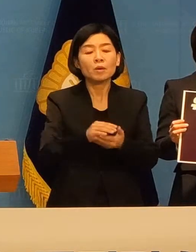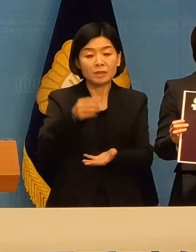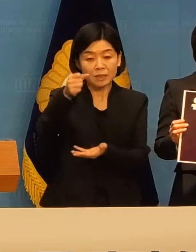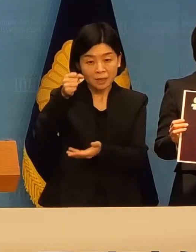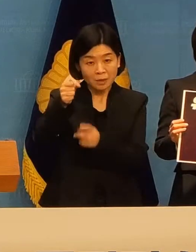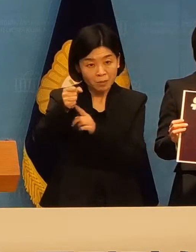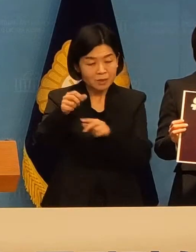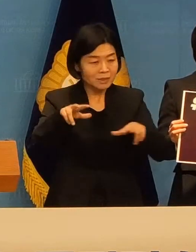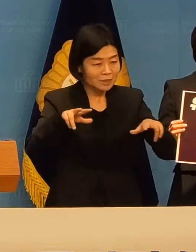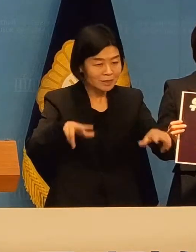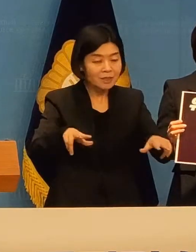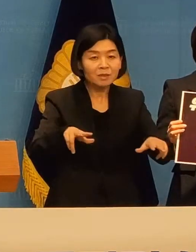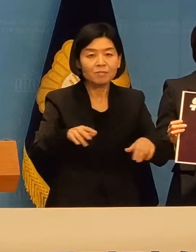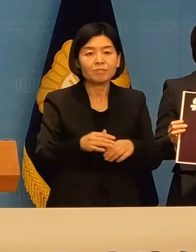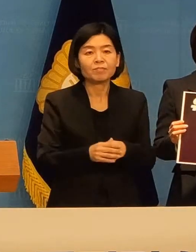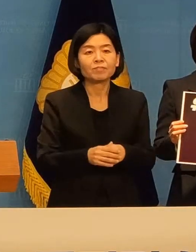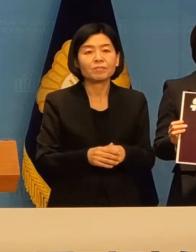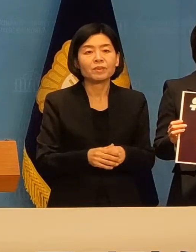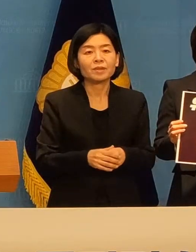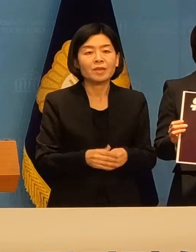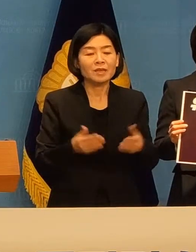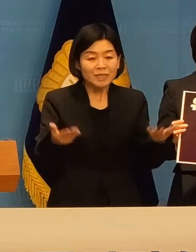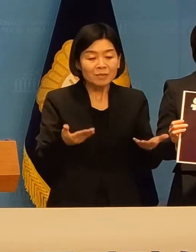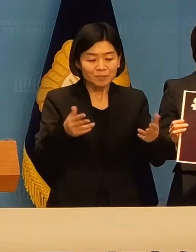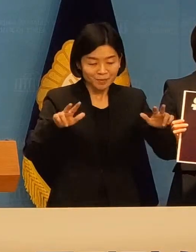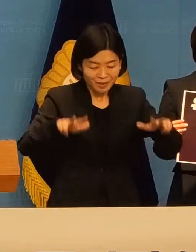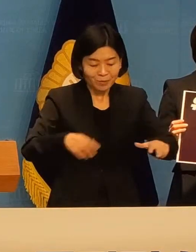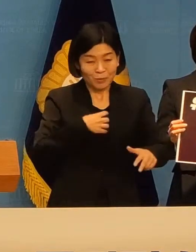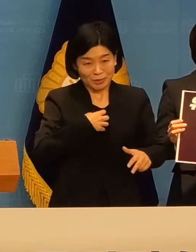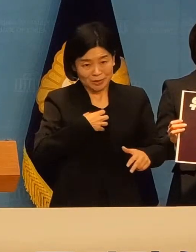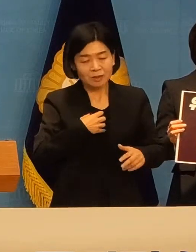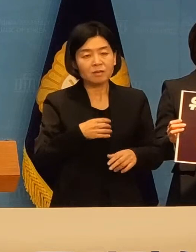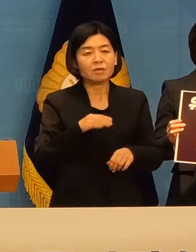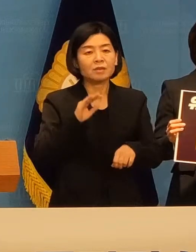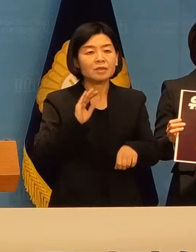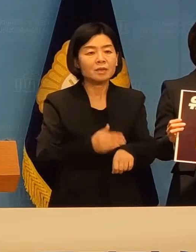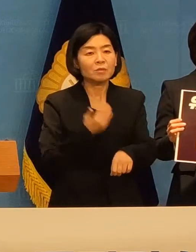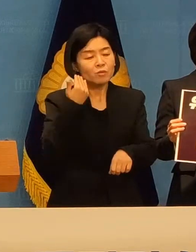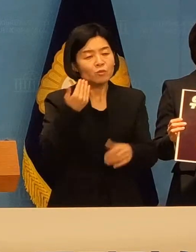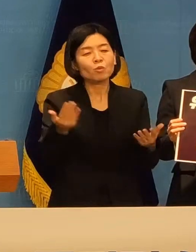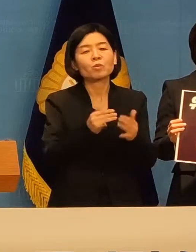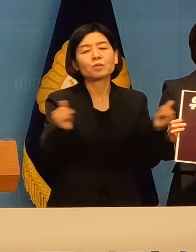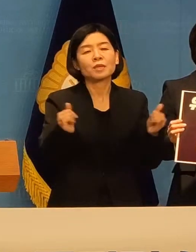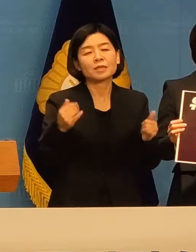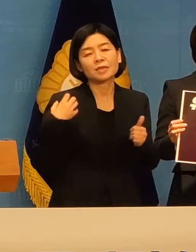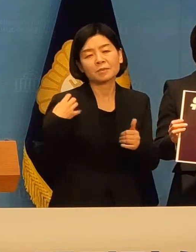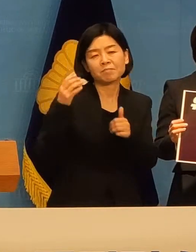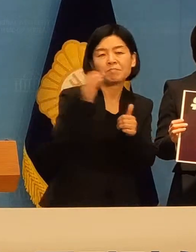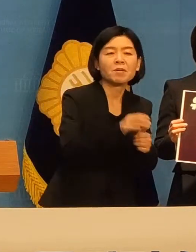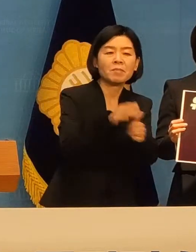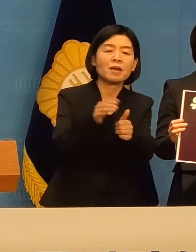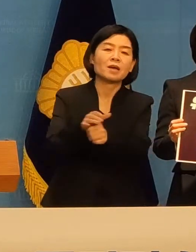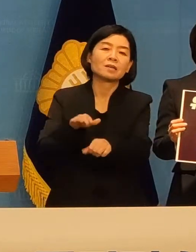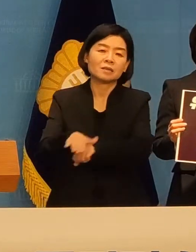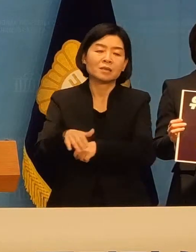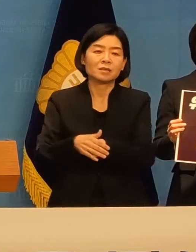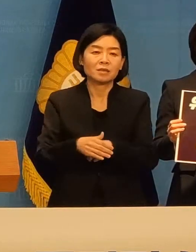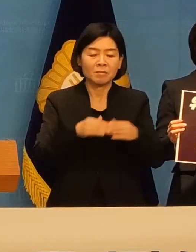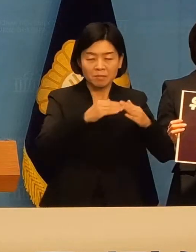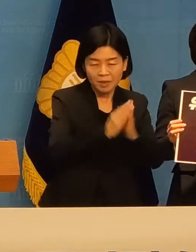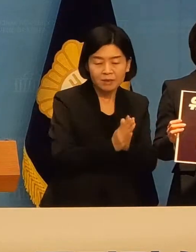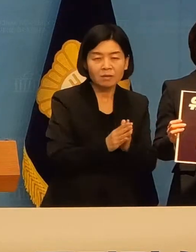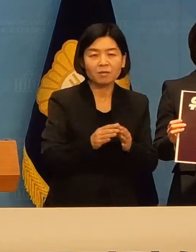위기를 노동자에게만 피해와 책임을 전가하는 방식으로 해결하려 한다는 것입니다. 폐점 매각,